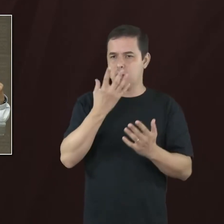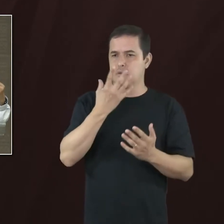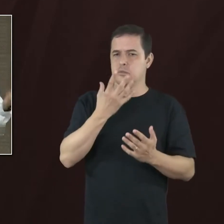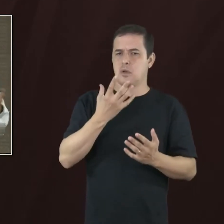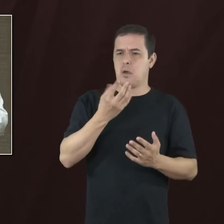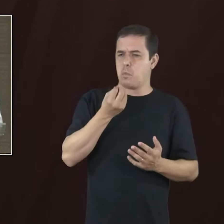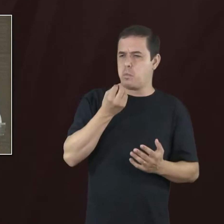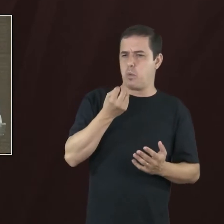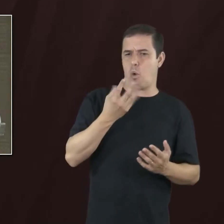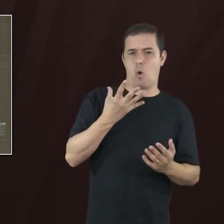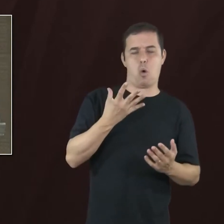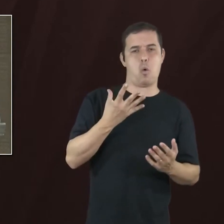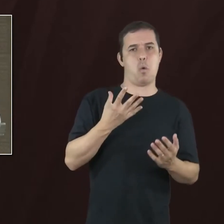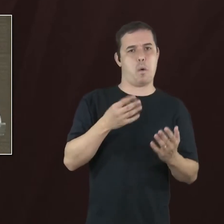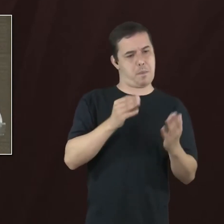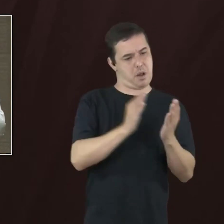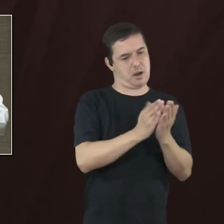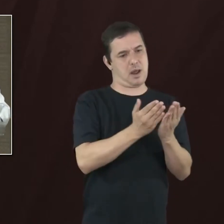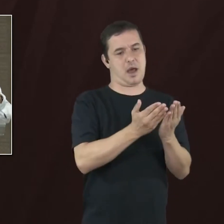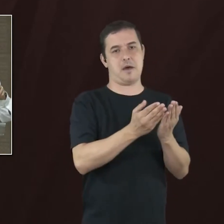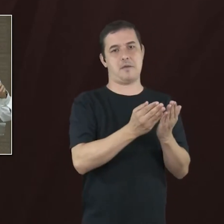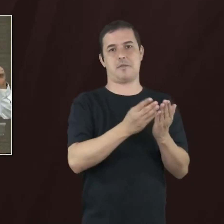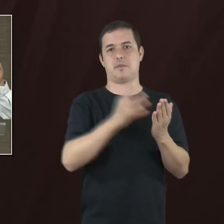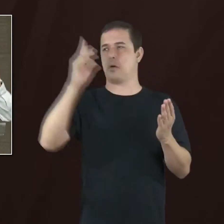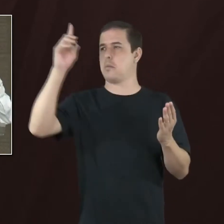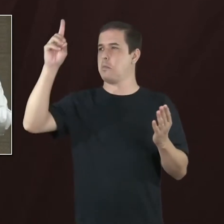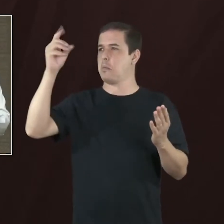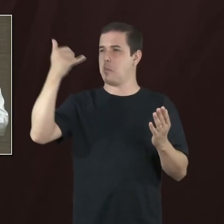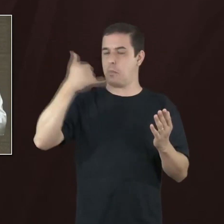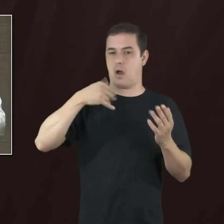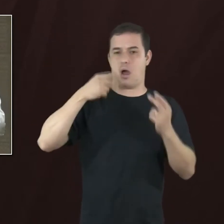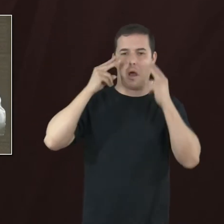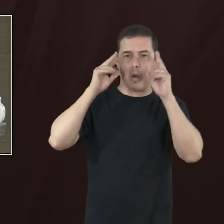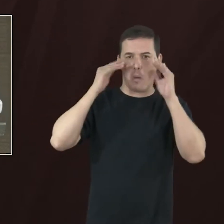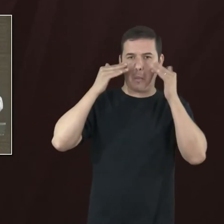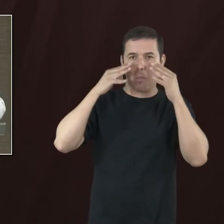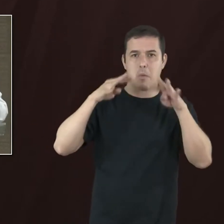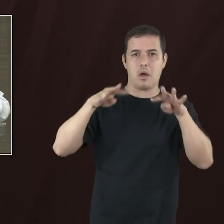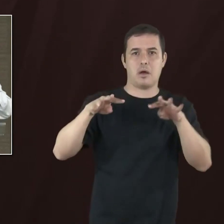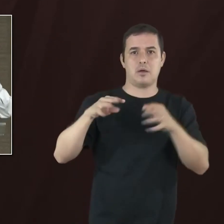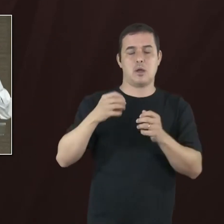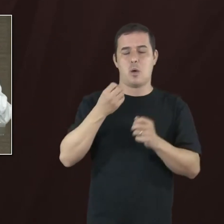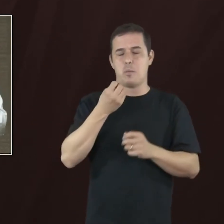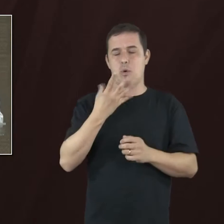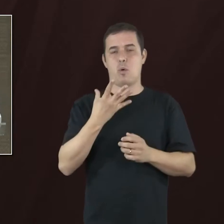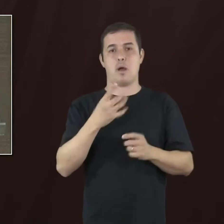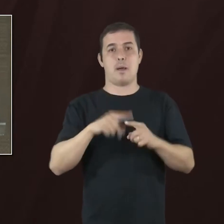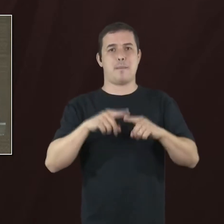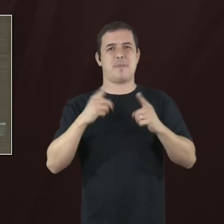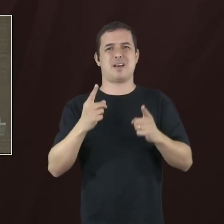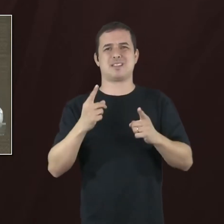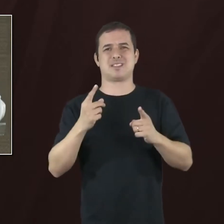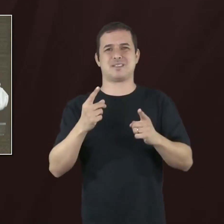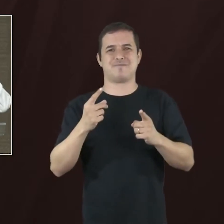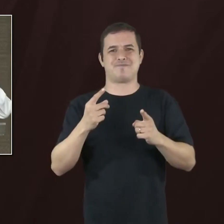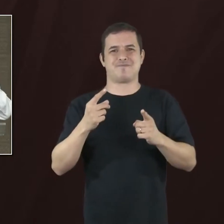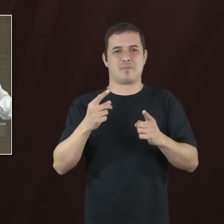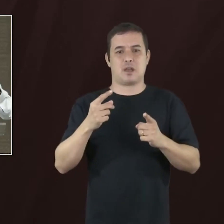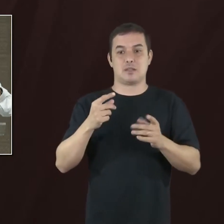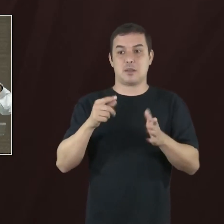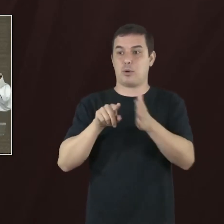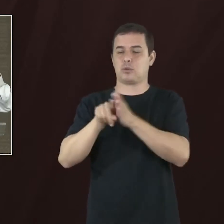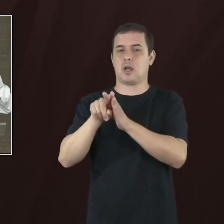depois não se lembra de mais nada. Mas nós devemos meditar, devemos ruminar, devemos